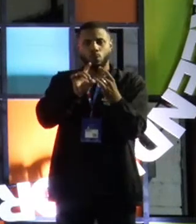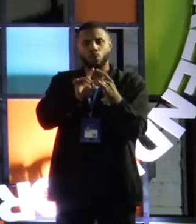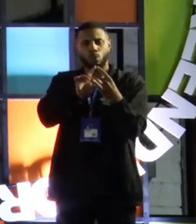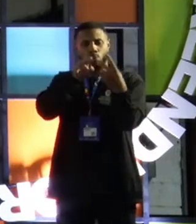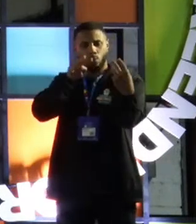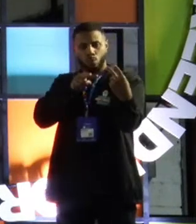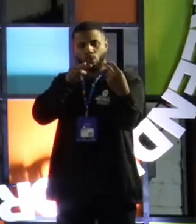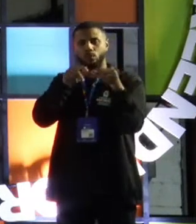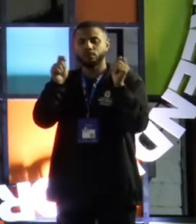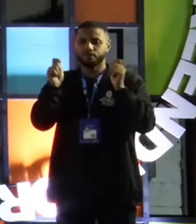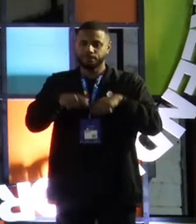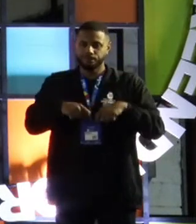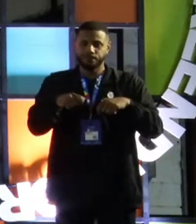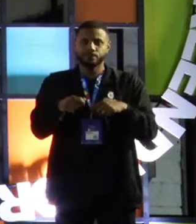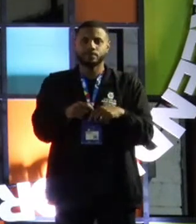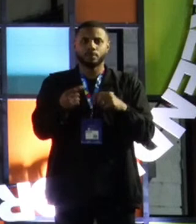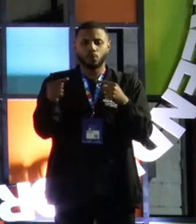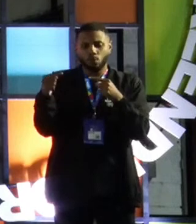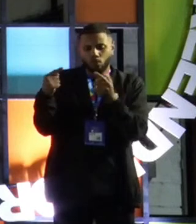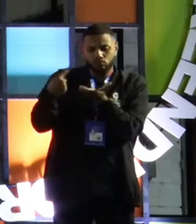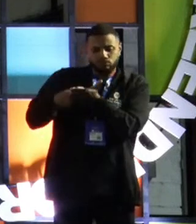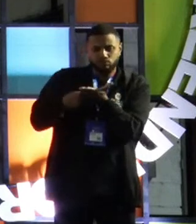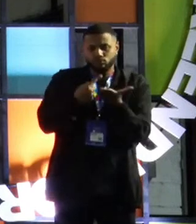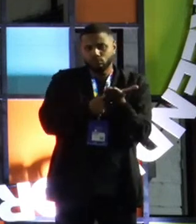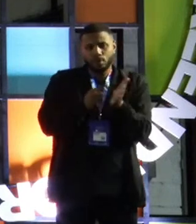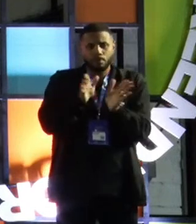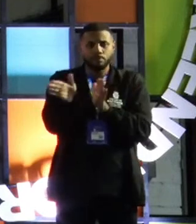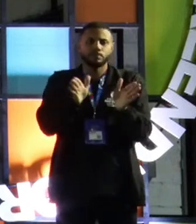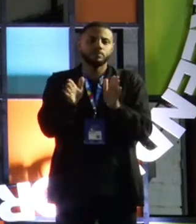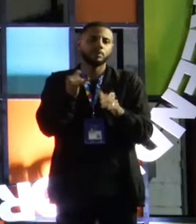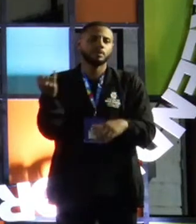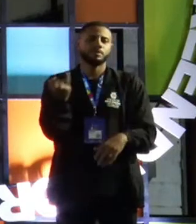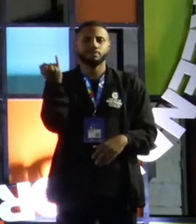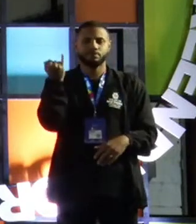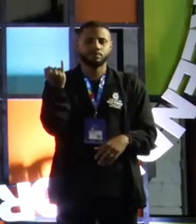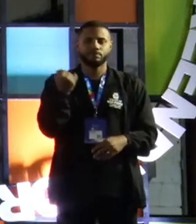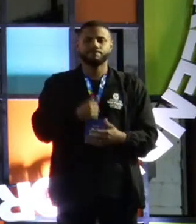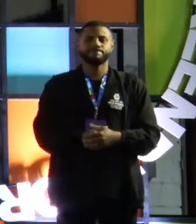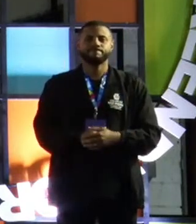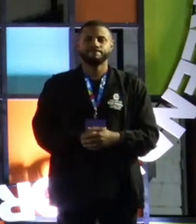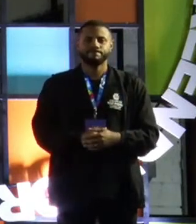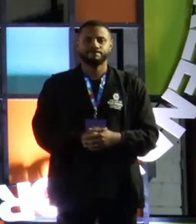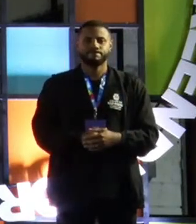essa combinação para não depender somente de uma fonte de renda ali, tá bom?